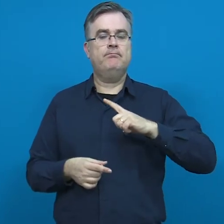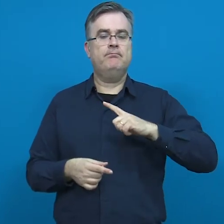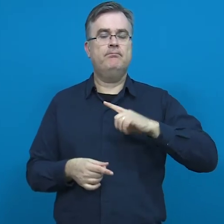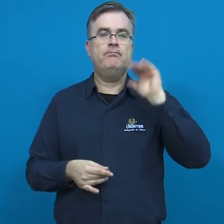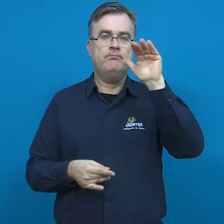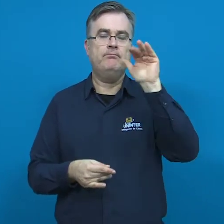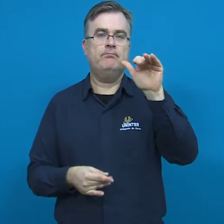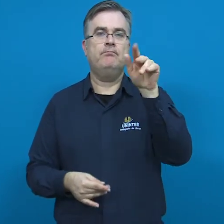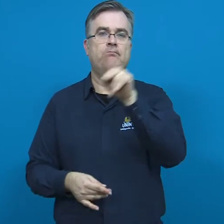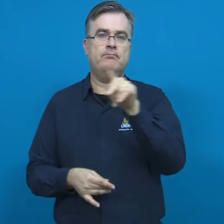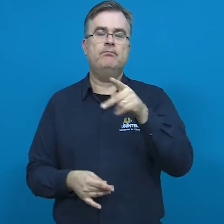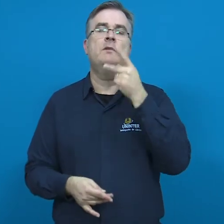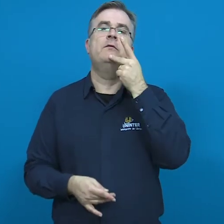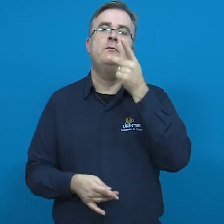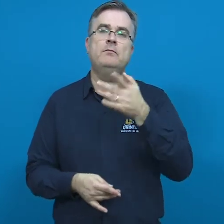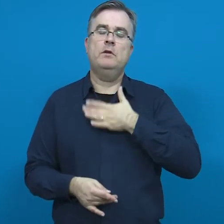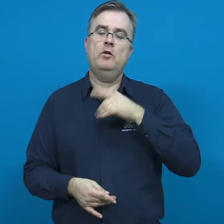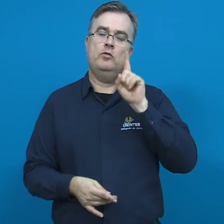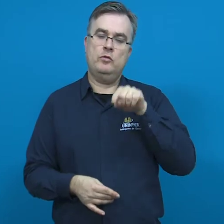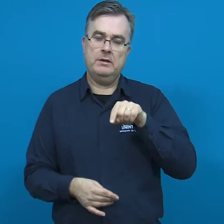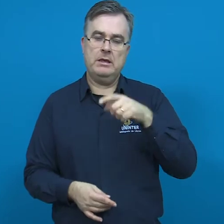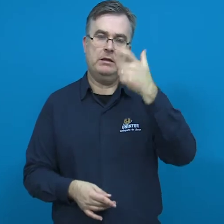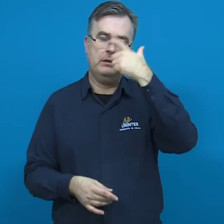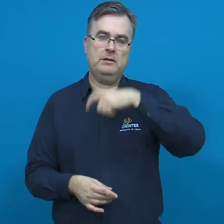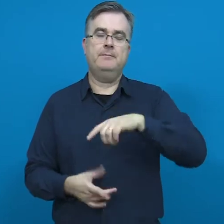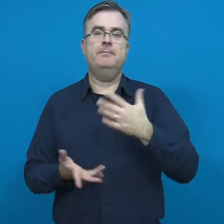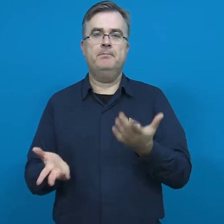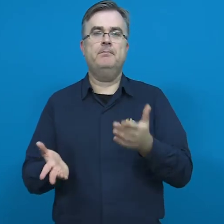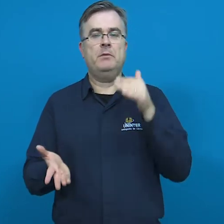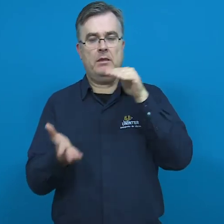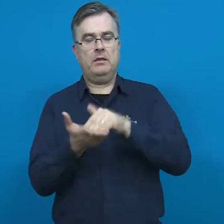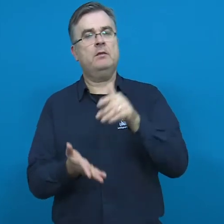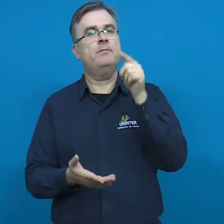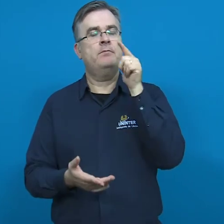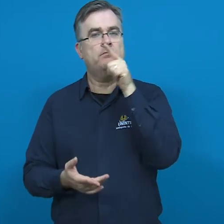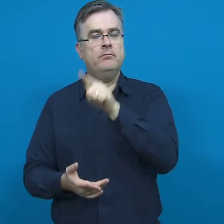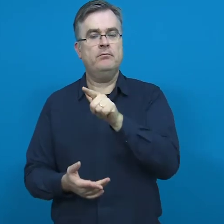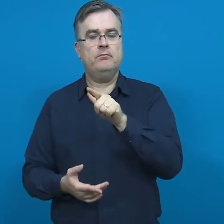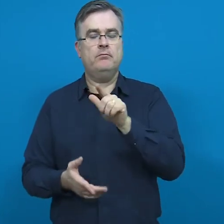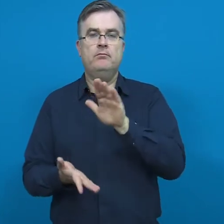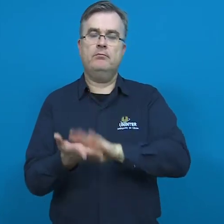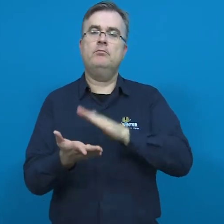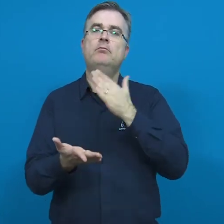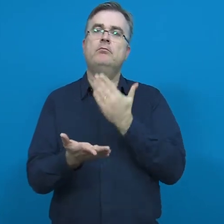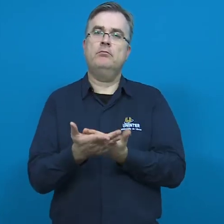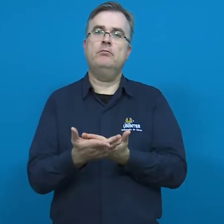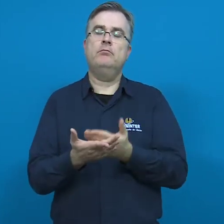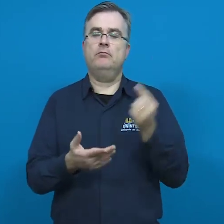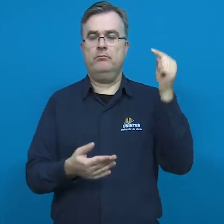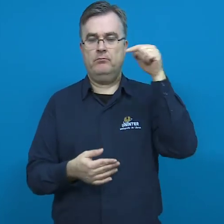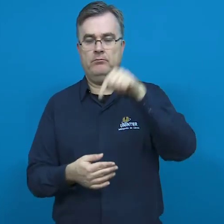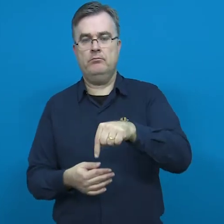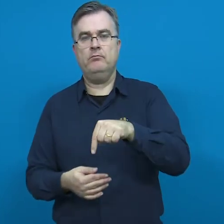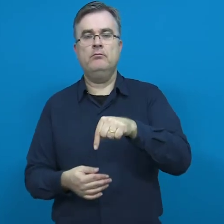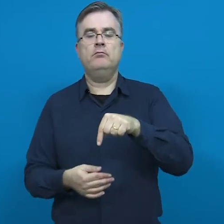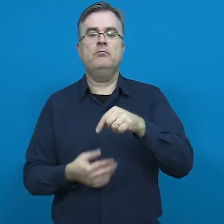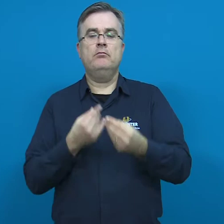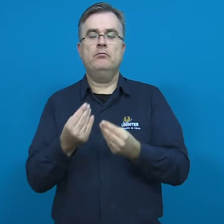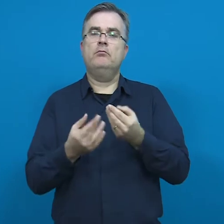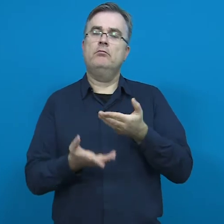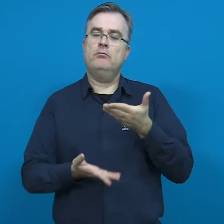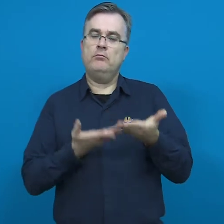infelizmente, ele vai ter que cutucar o professor e falar, eu sou assim, eu sou assado, até conseguir um intérprete que